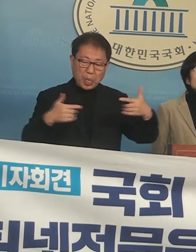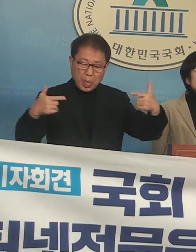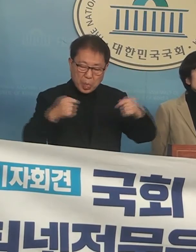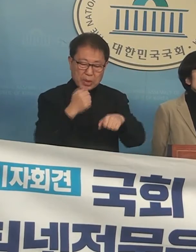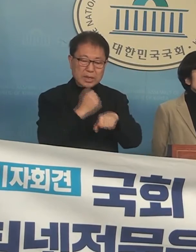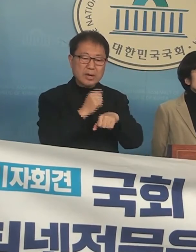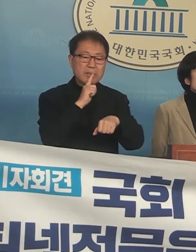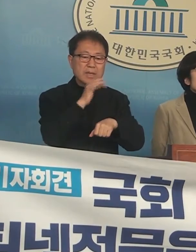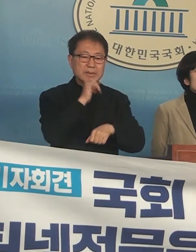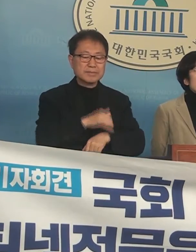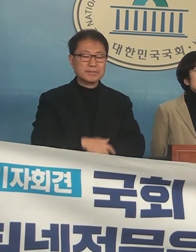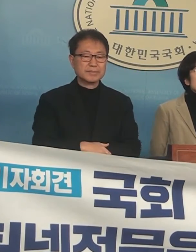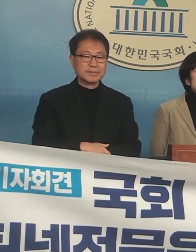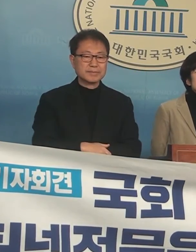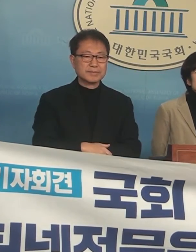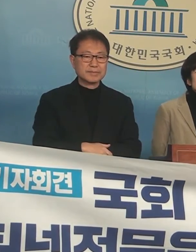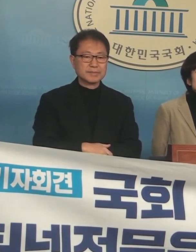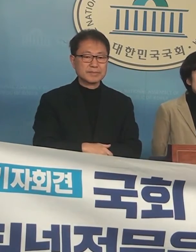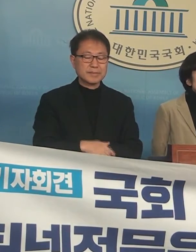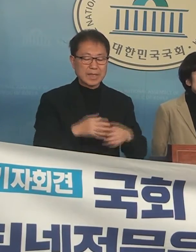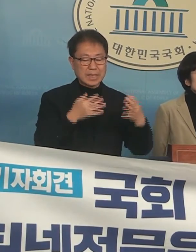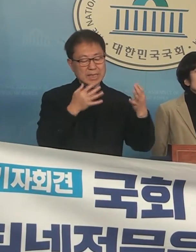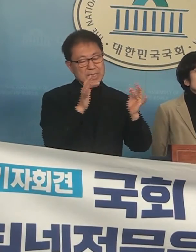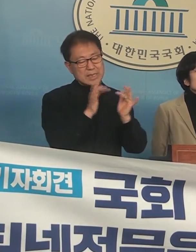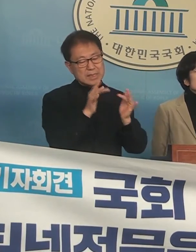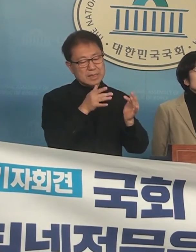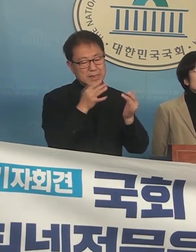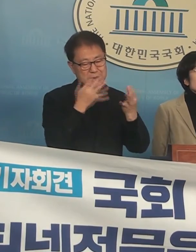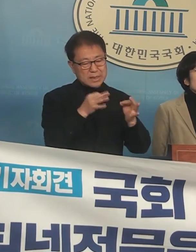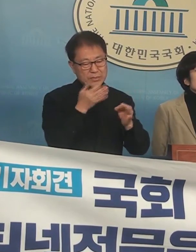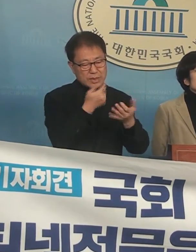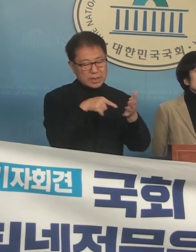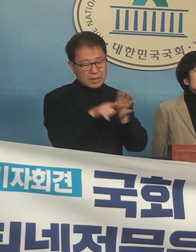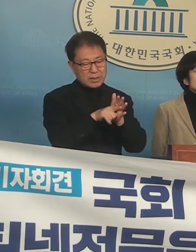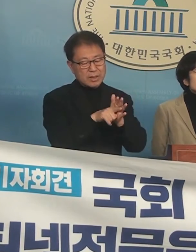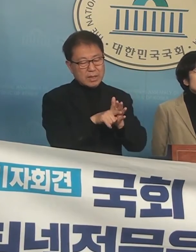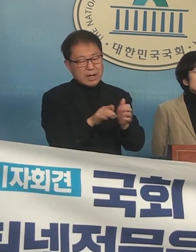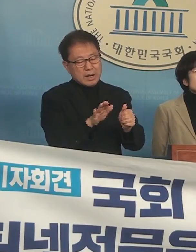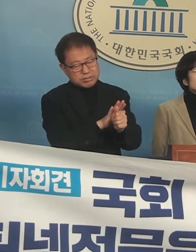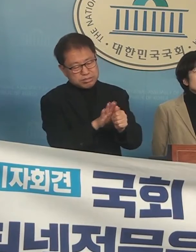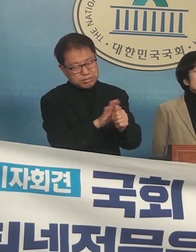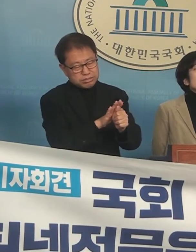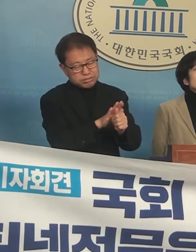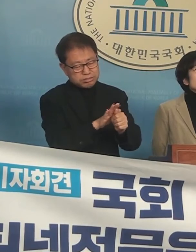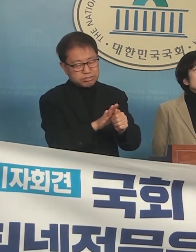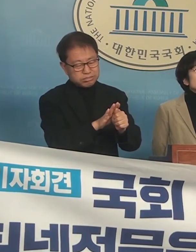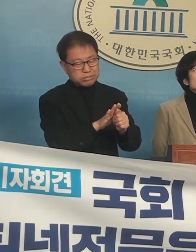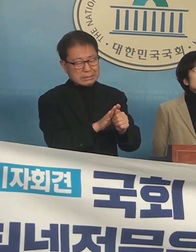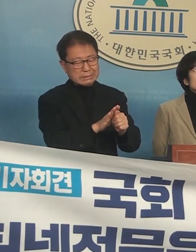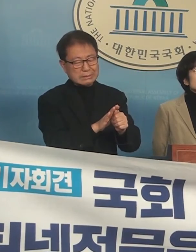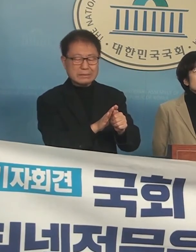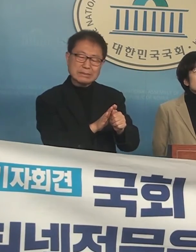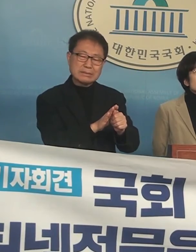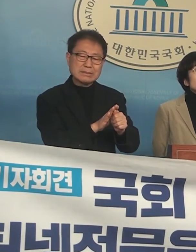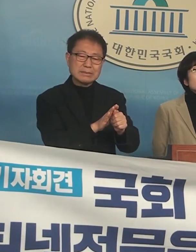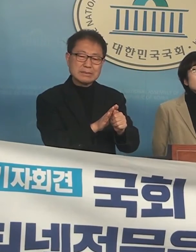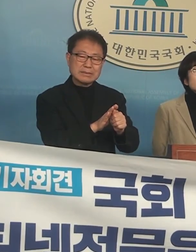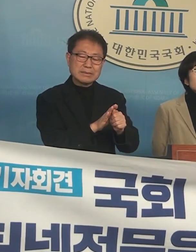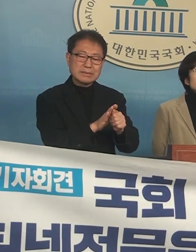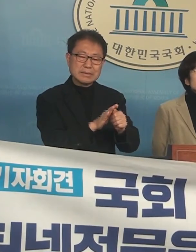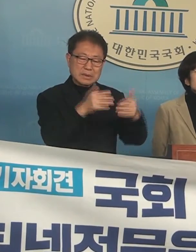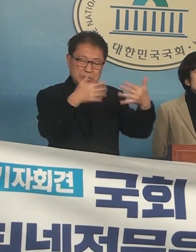인터넷 전문은행에 대해서는 정말 아낌없이 주는 나무가 되고 있습니다. 국회가. 은산분리 기준도 대주주 적격성